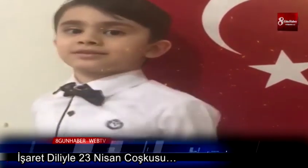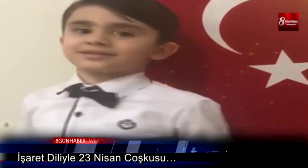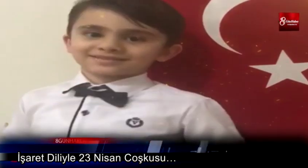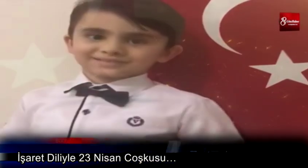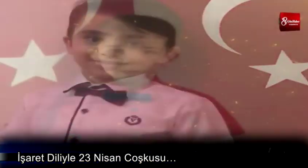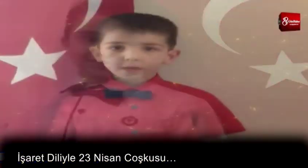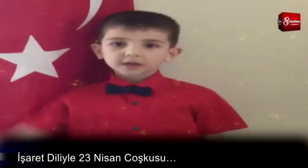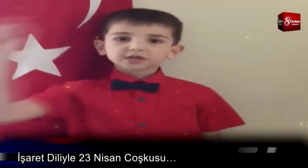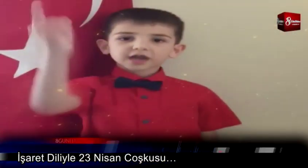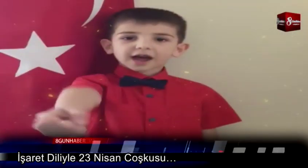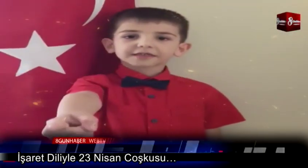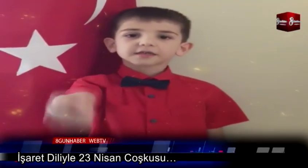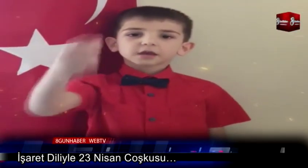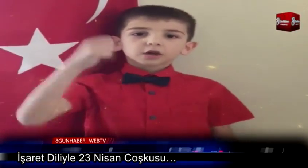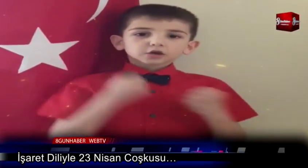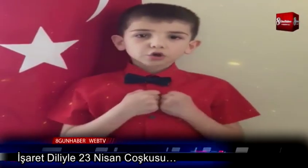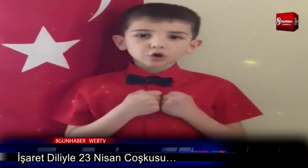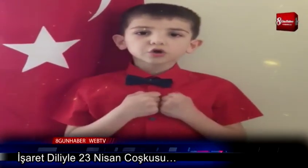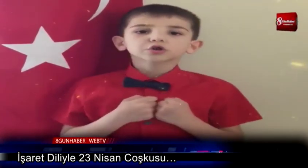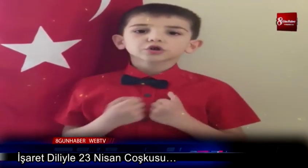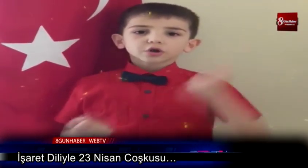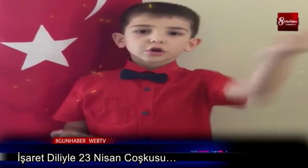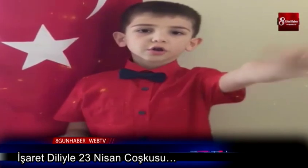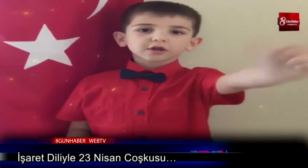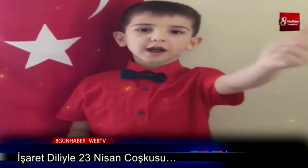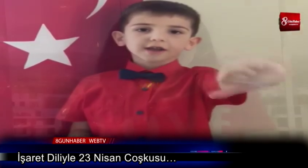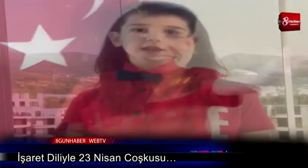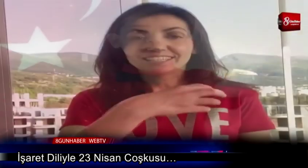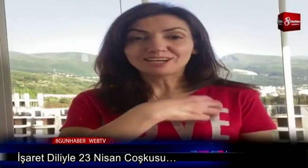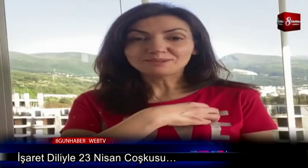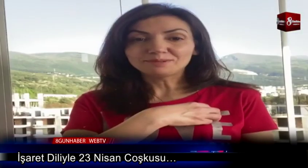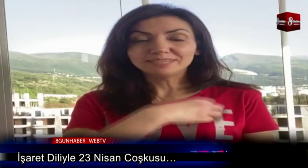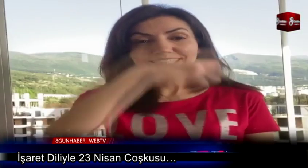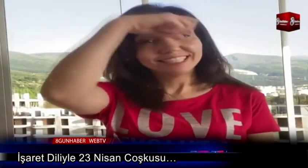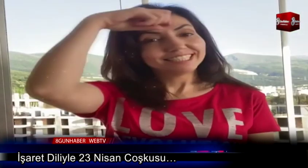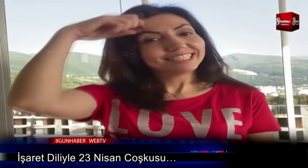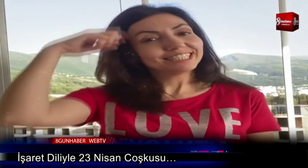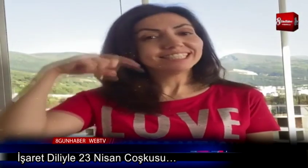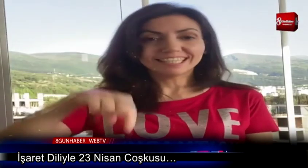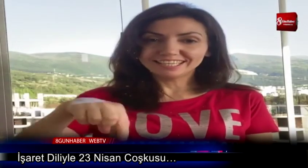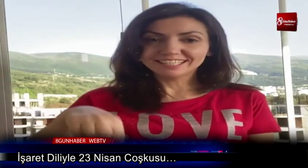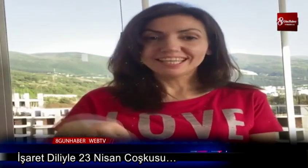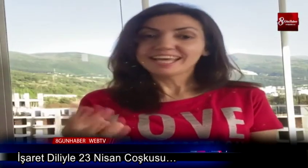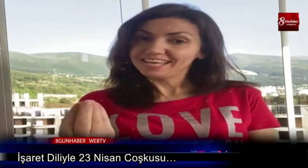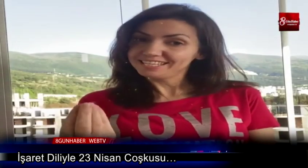kırparsın. Sen soğuk günlerde kalbimi ısıtan en